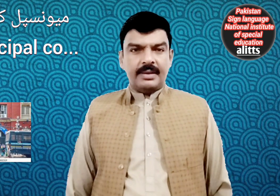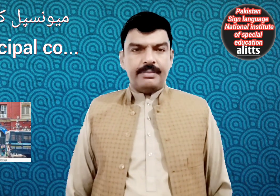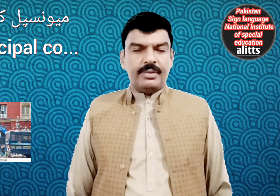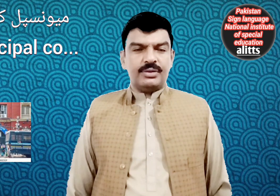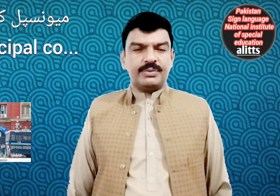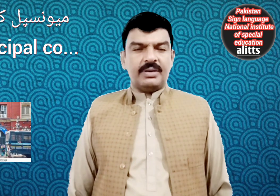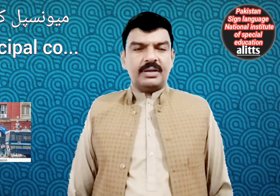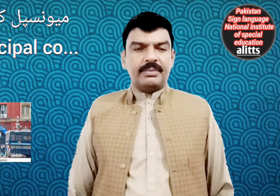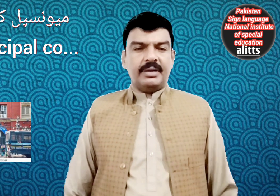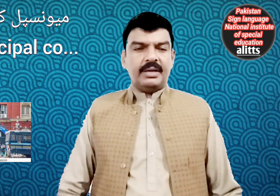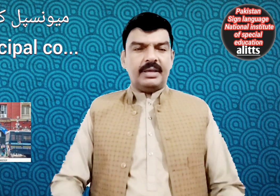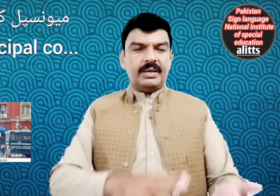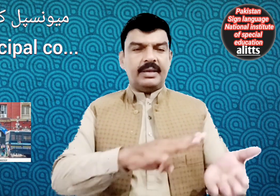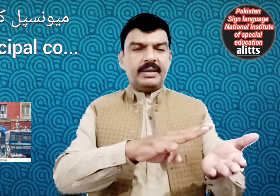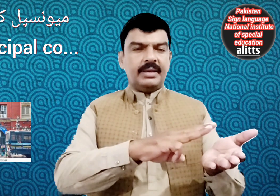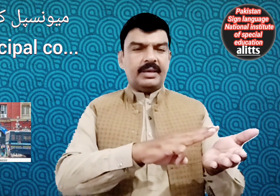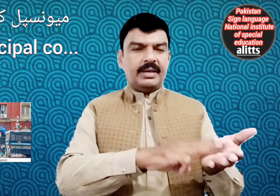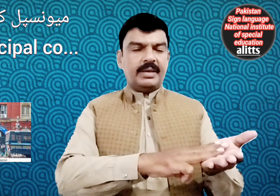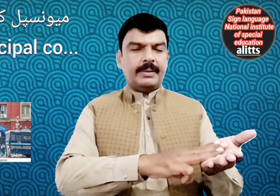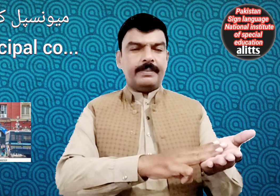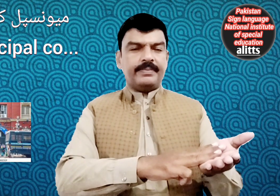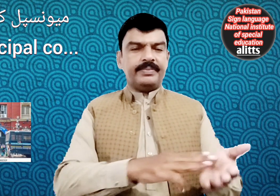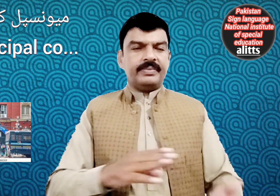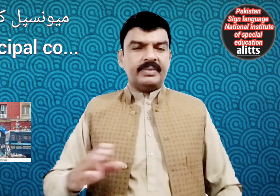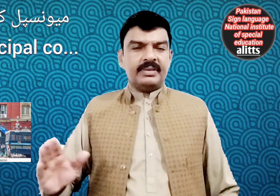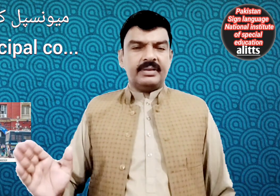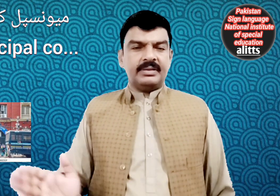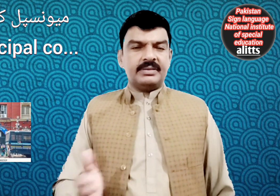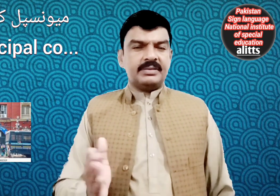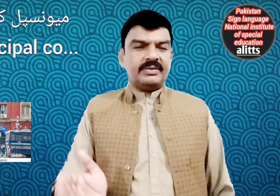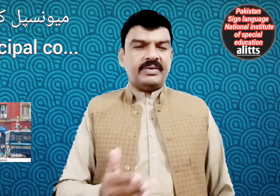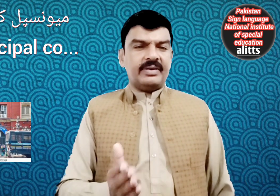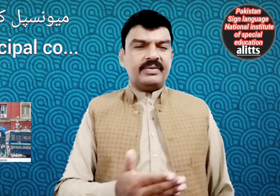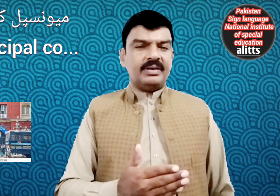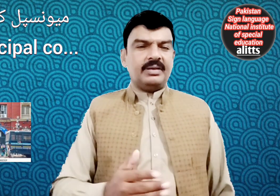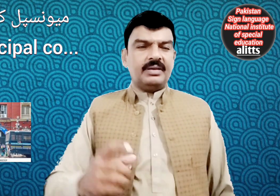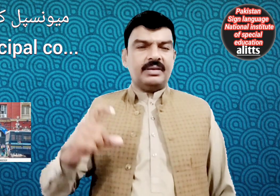कंपनी। म्यूनिसिपल कमेटी, एम, सफाई वाली